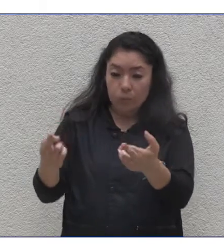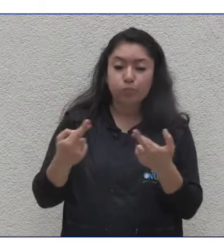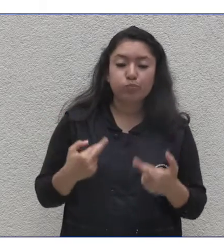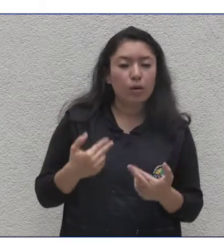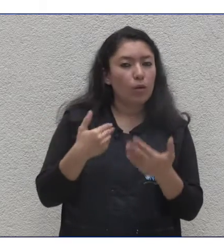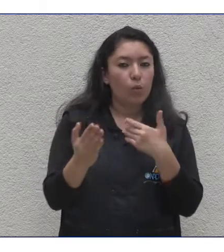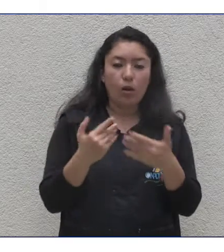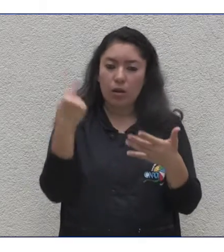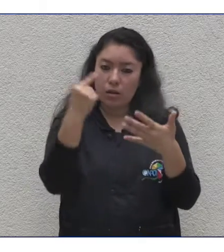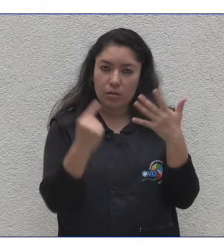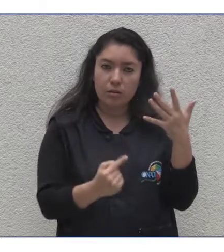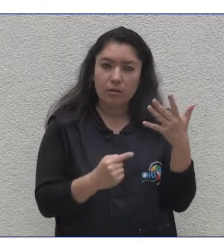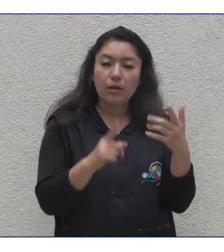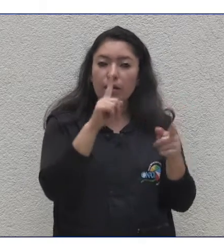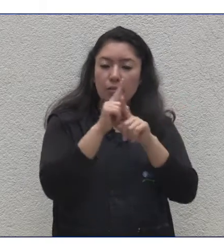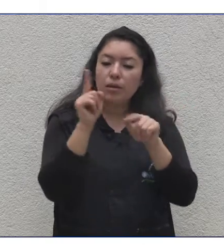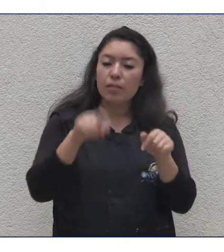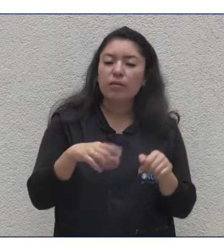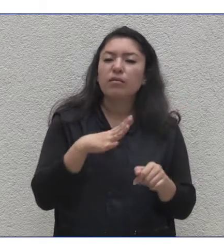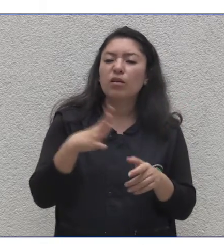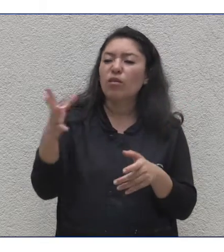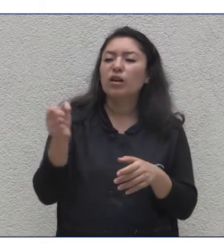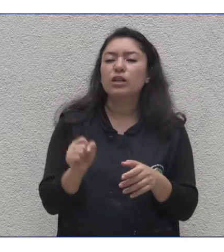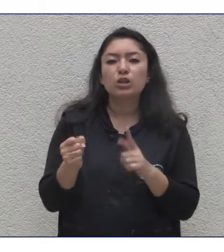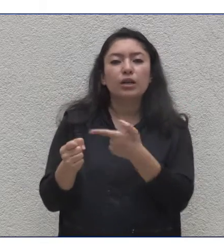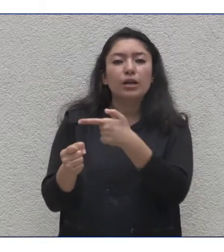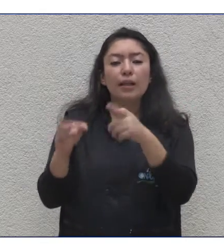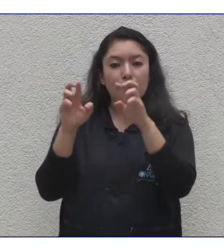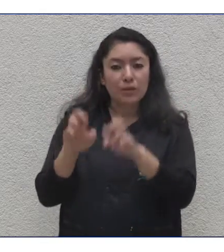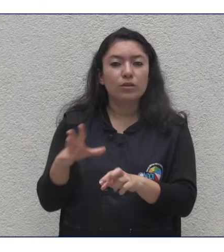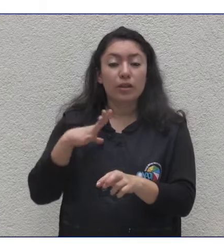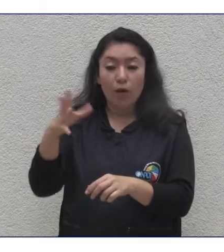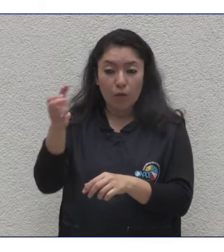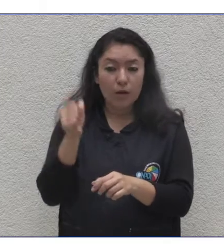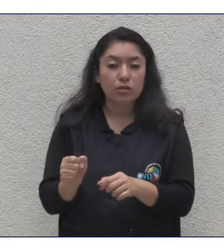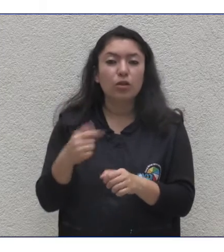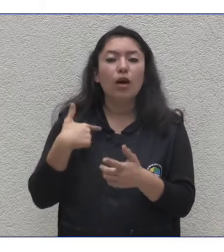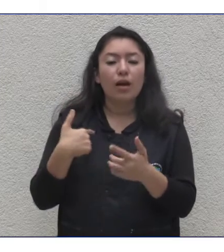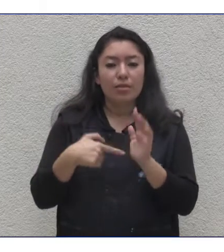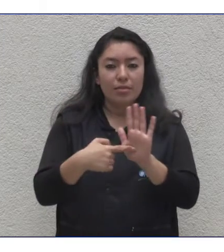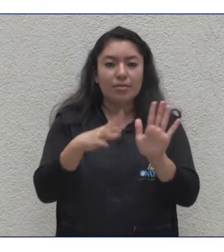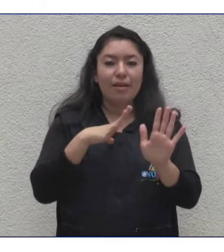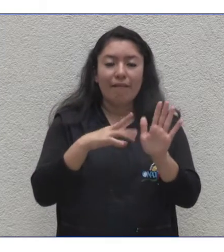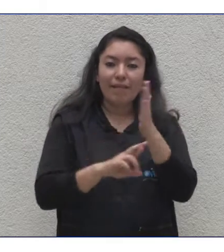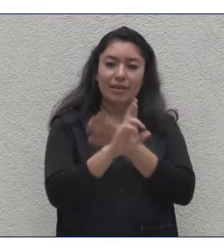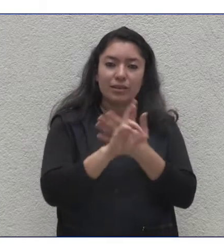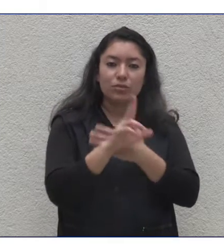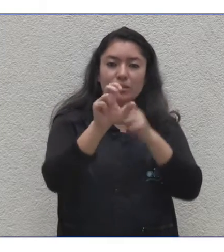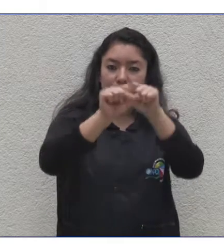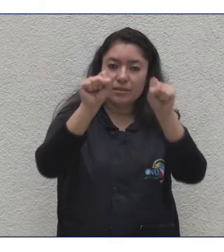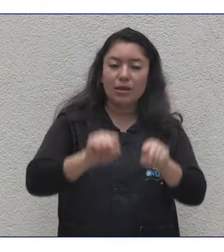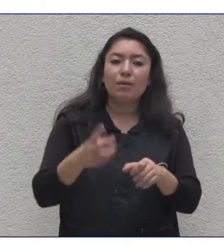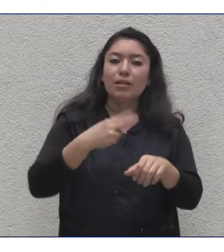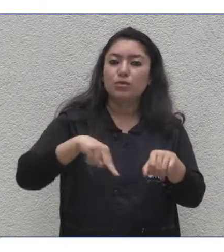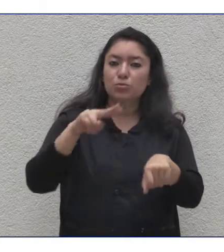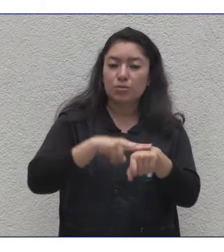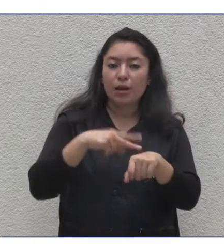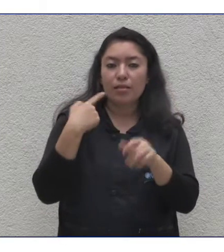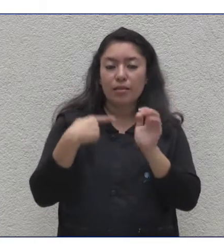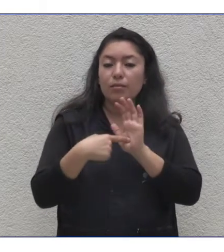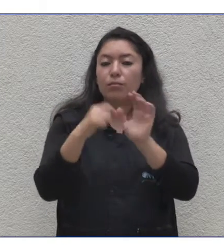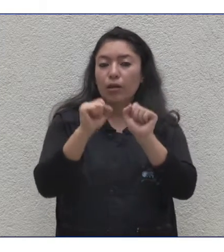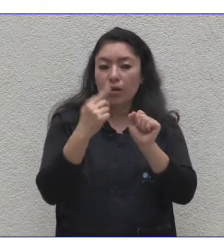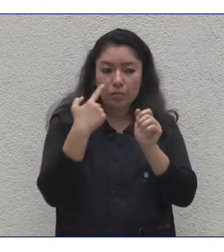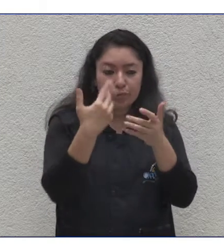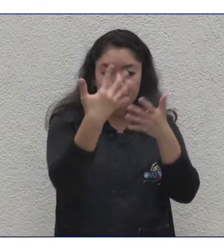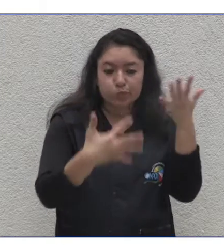por cualquier concepto. Quedan exentos de esta obligación los sujetos obligados cuando se ponga en riesgo el Sistema Nacional de Seguridad, la